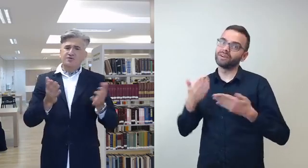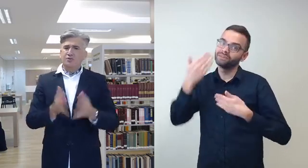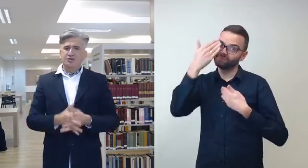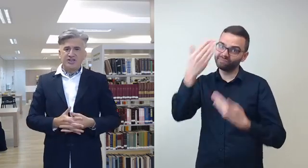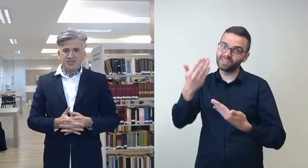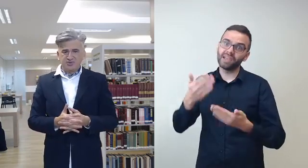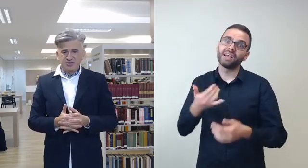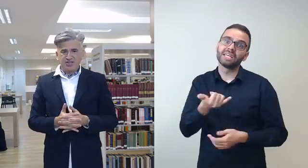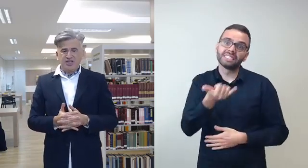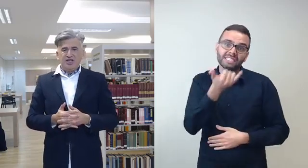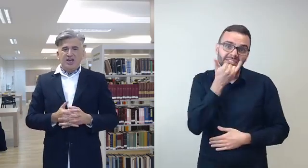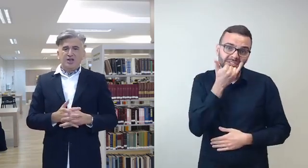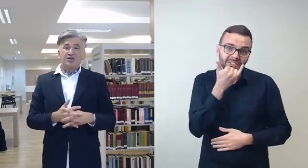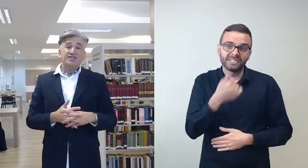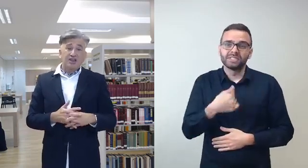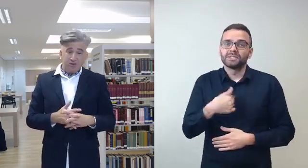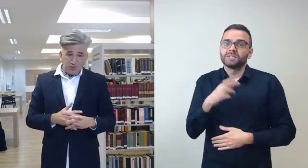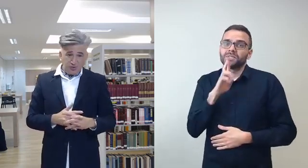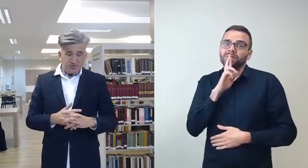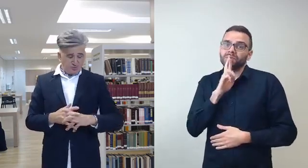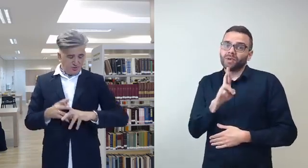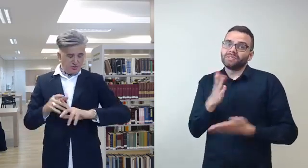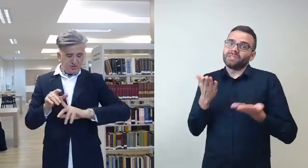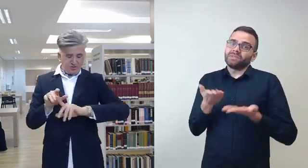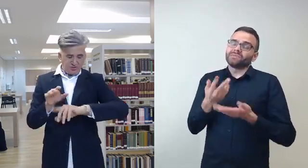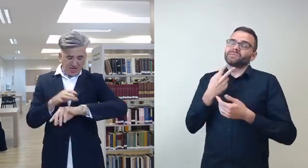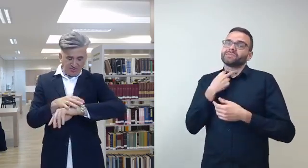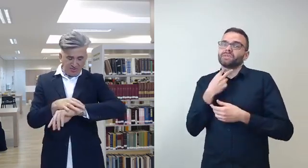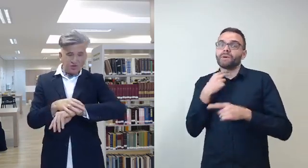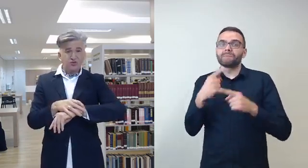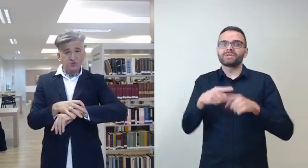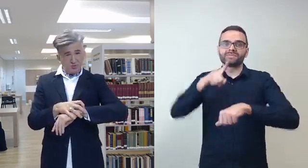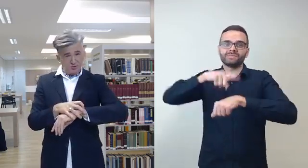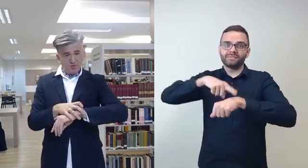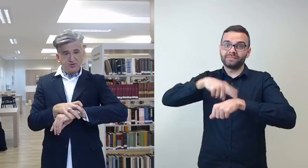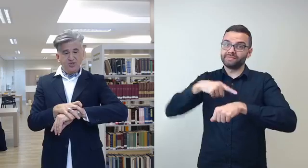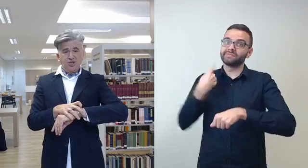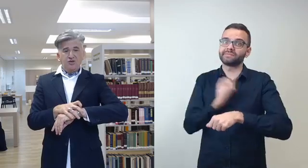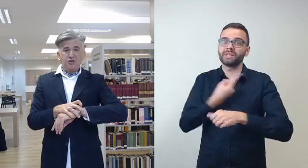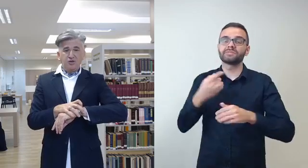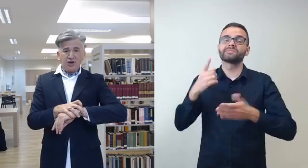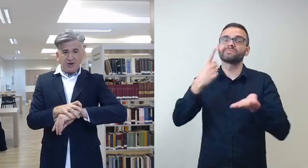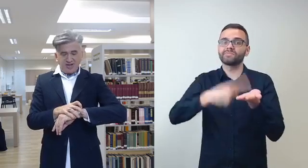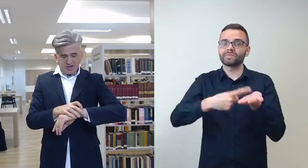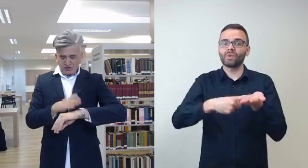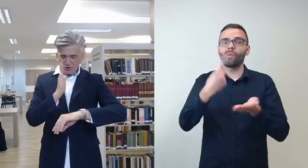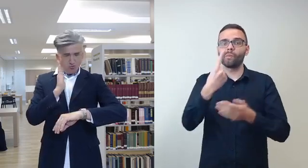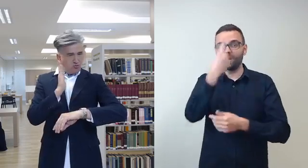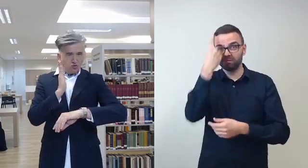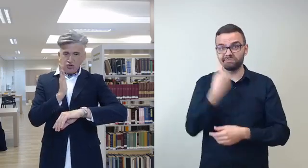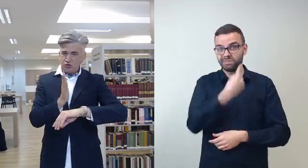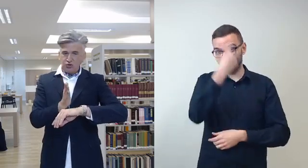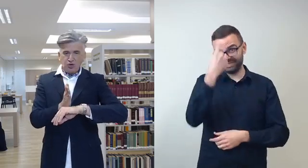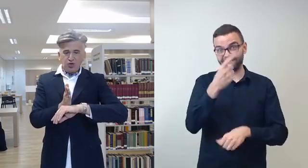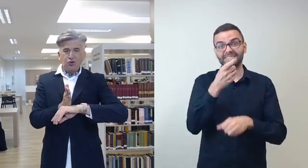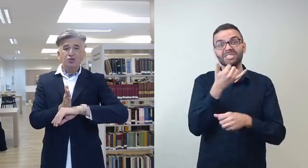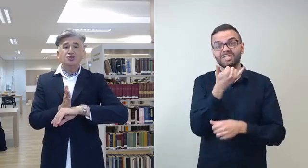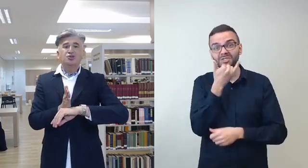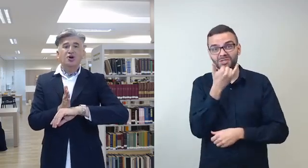eu não vou poder responder a quaisquer perguntas, porque o time que nós nos propomos foi 1 hora e eu sou